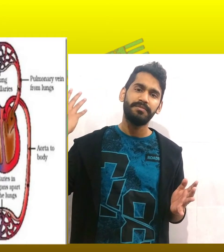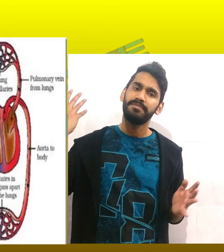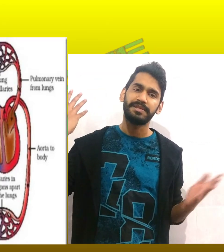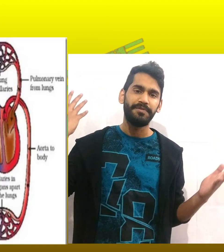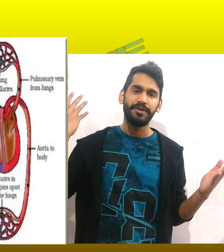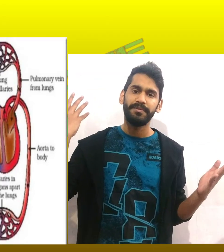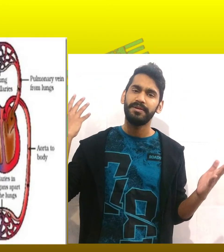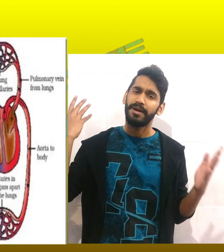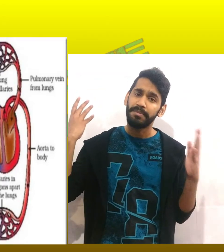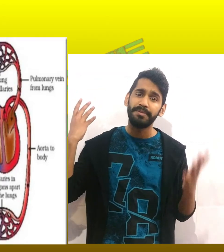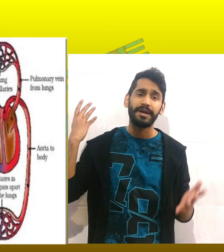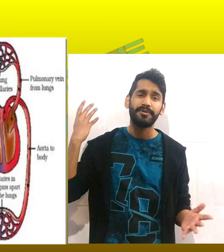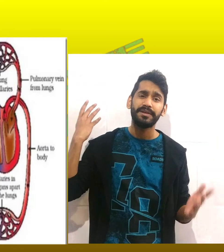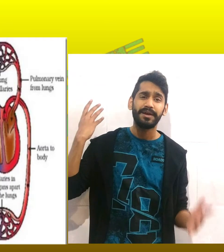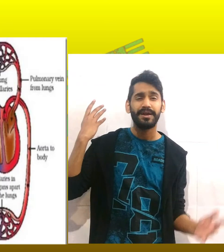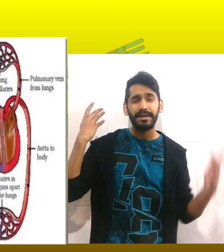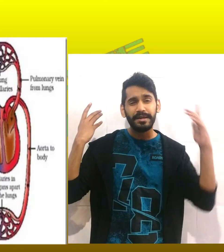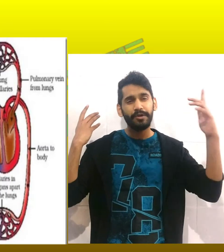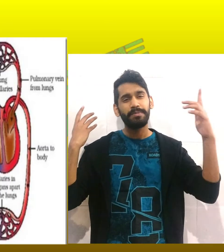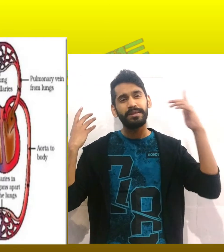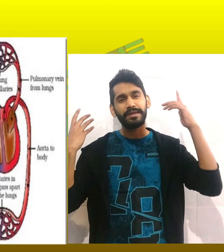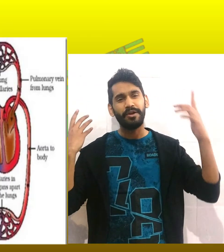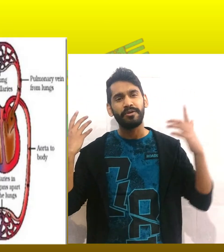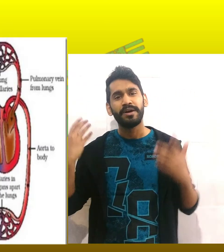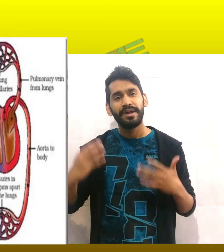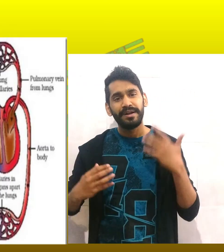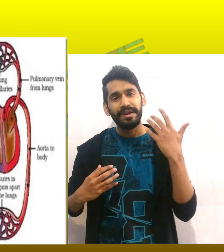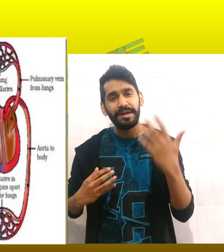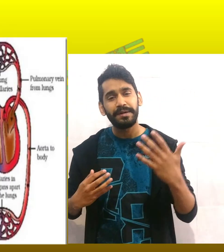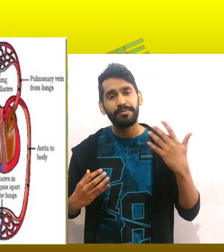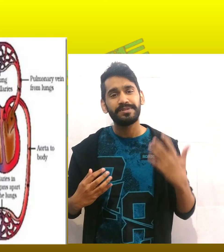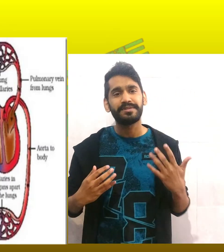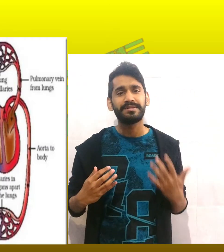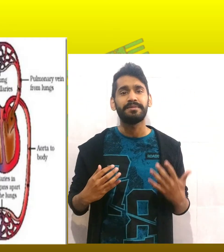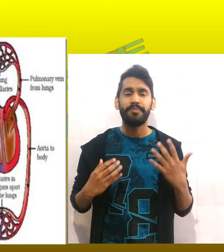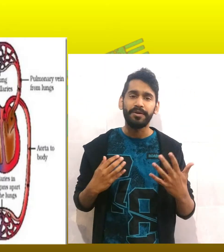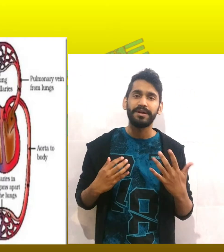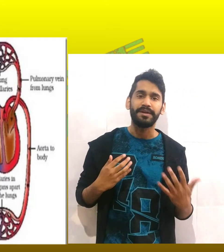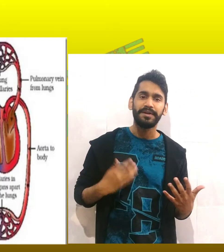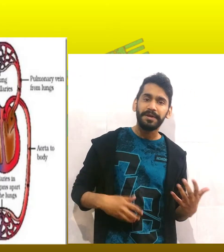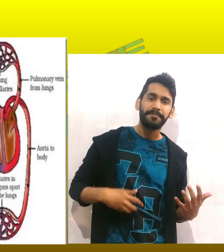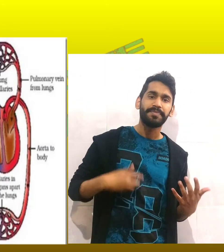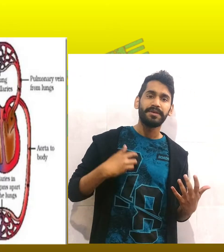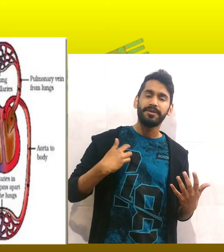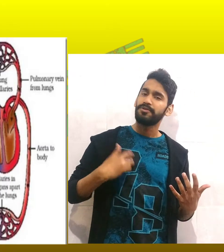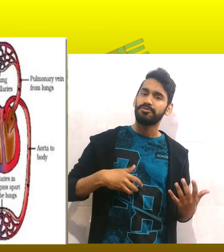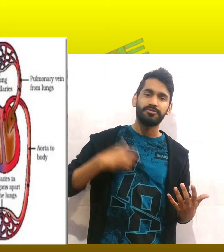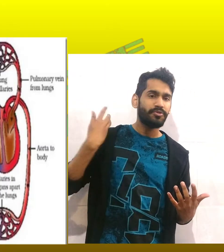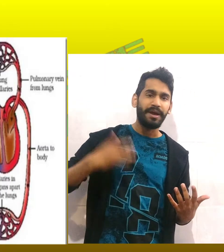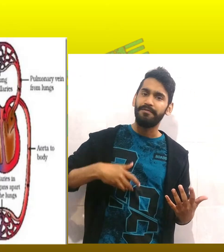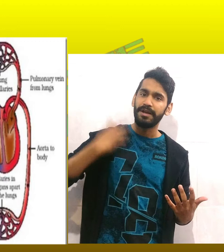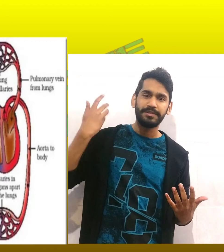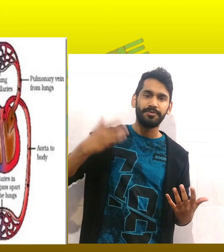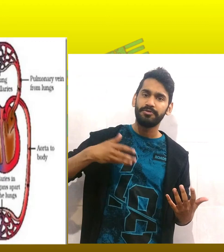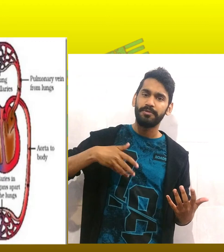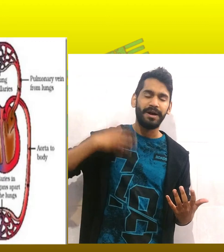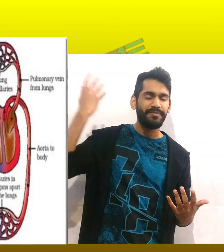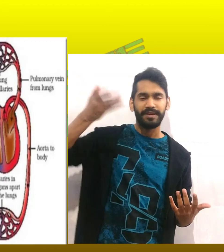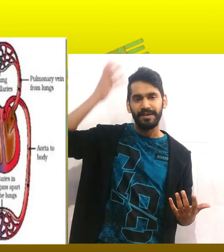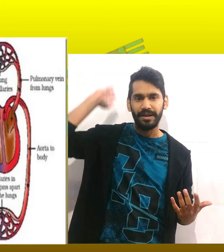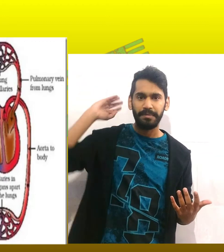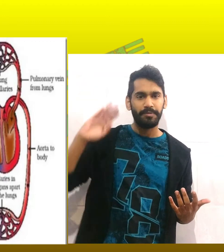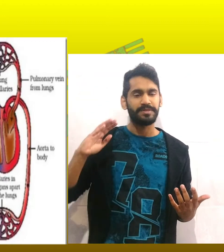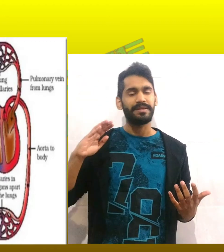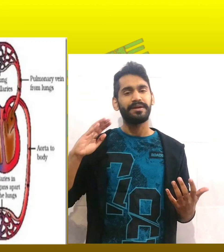पूरा पिछली वीडियो में, अभी भी कह रहा हूँ नहीं देखा, लिंक के ऊपर देख के रिलेटेड प्रोसेसेस हैं, इंपॉर्टेंट है। ठीक है। तो एल्वियोलाई CO2 को